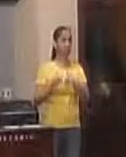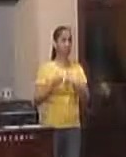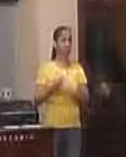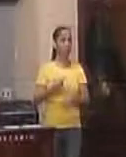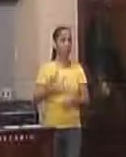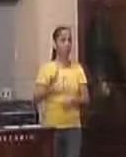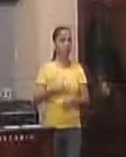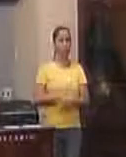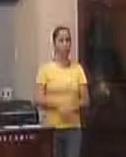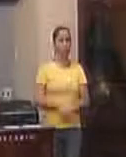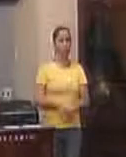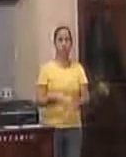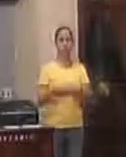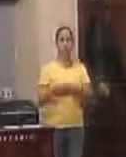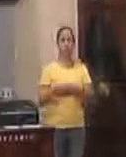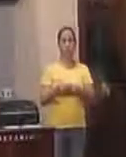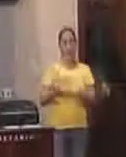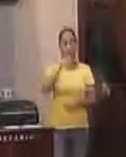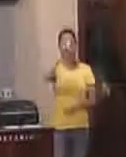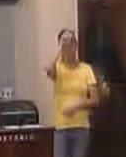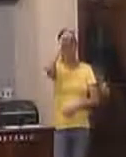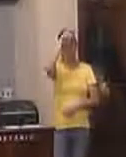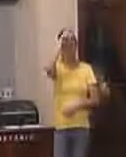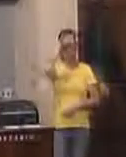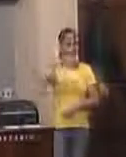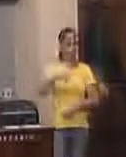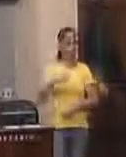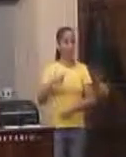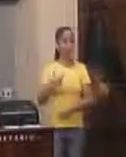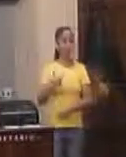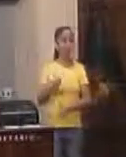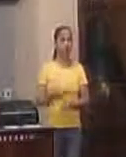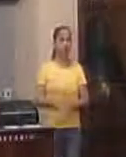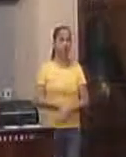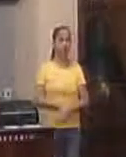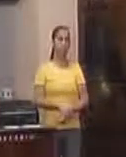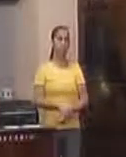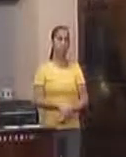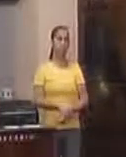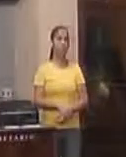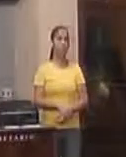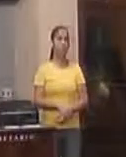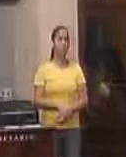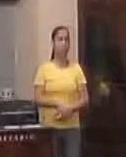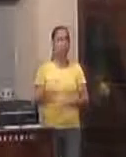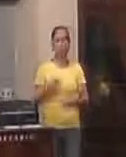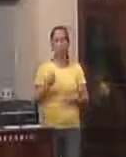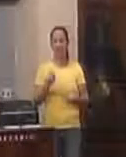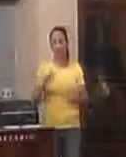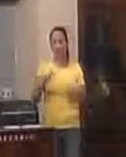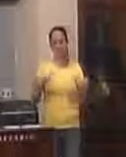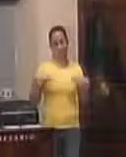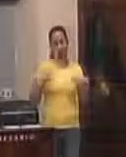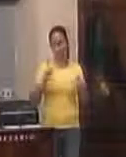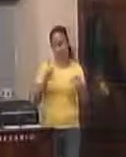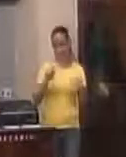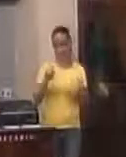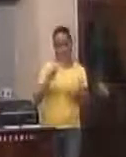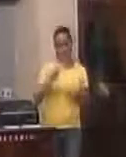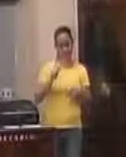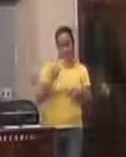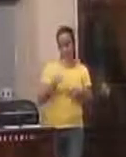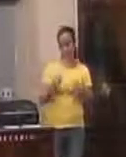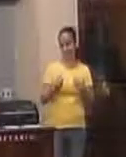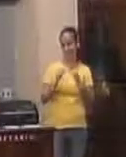de financeiro. A prefeitura não está com folga financeira, né, para poder